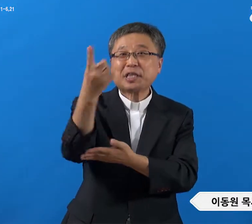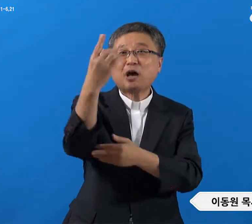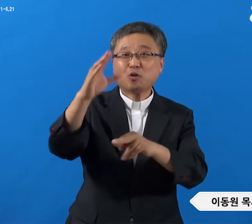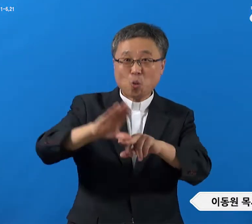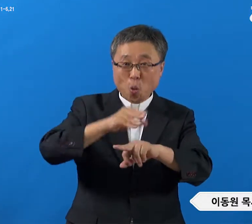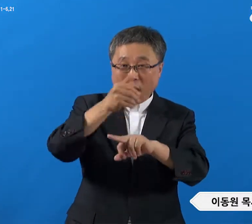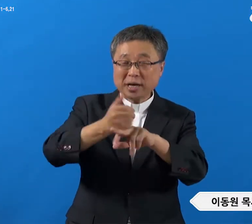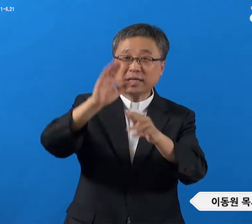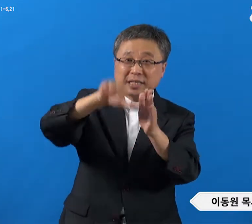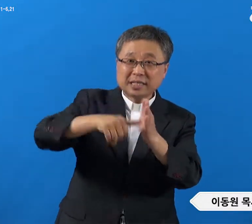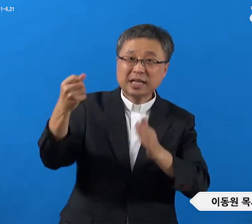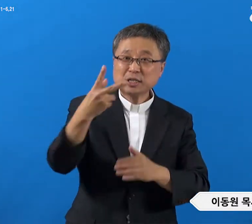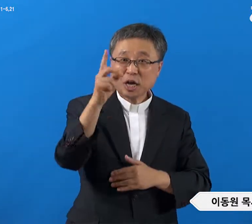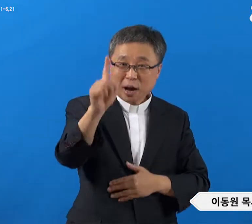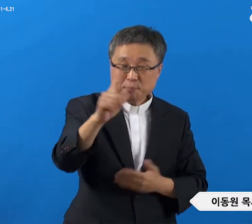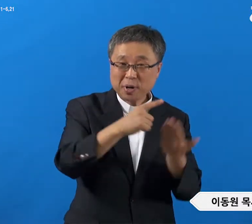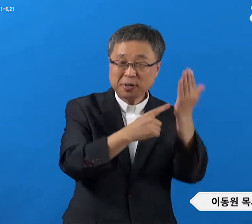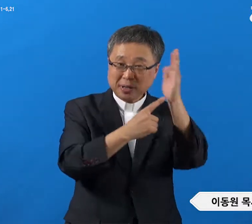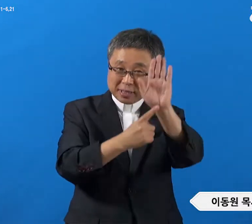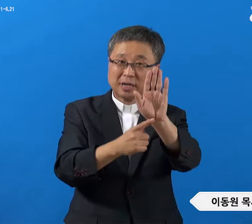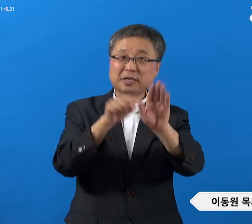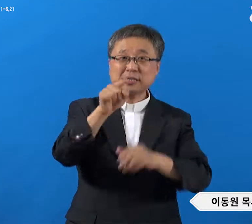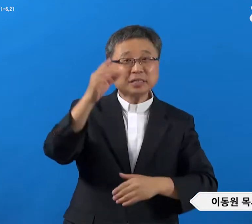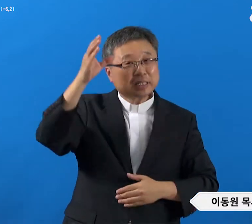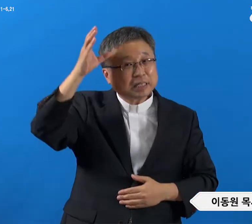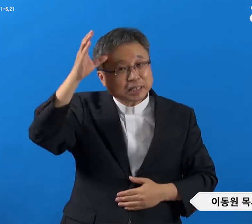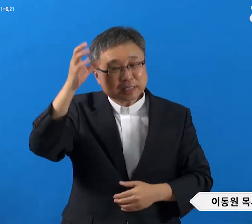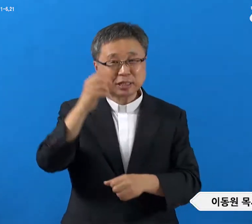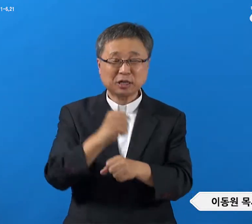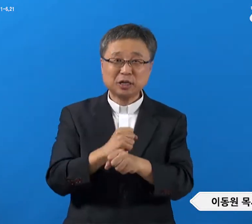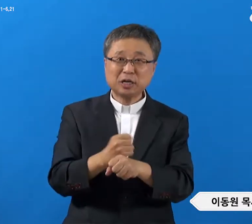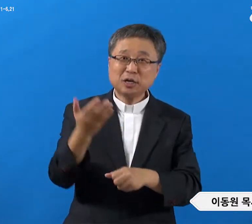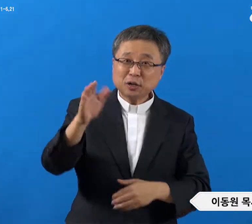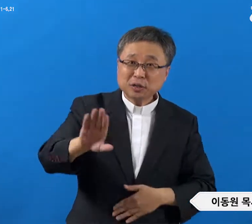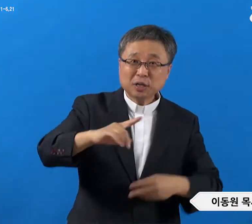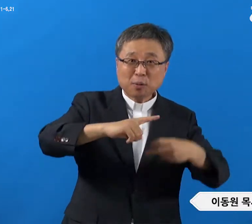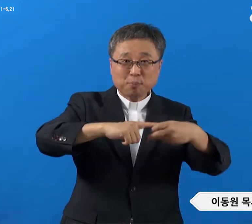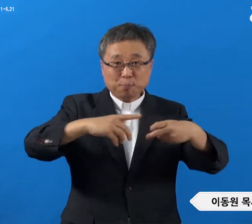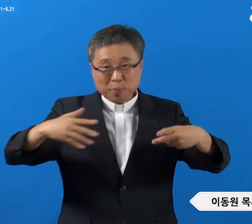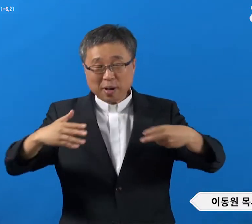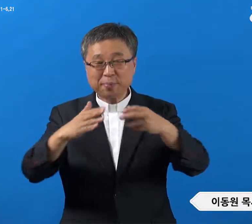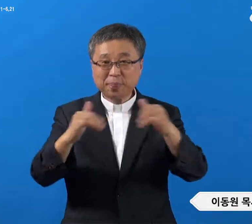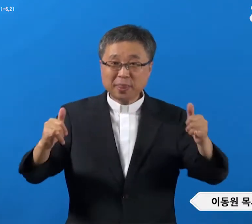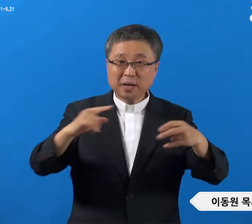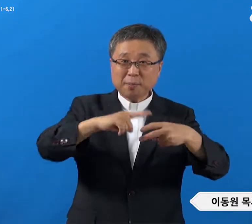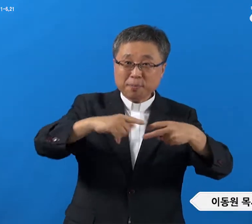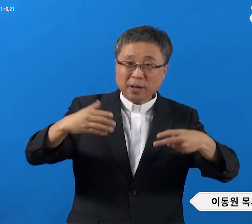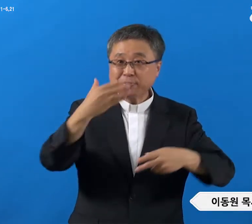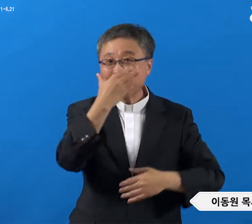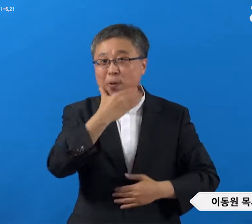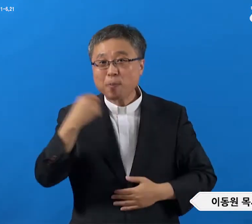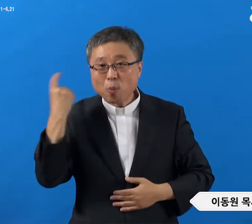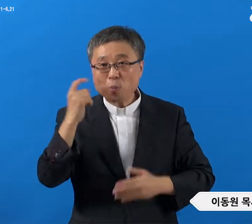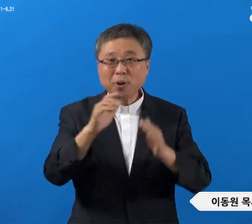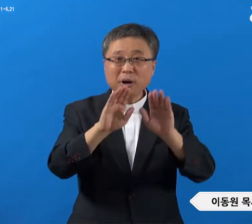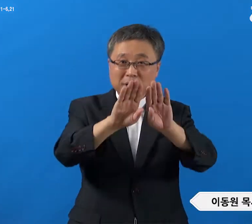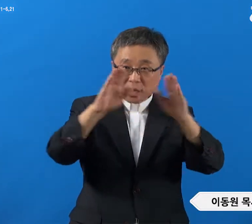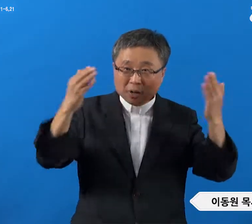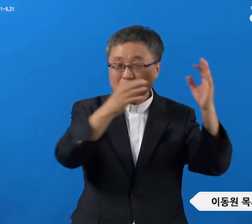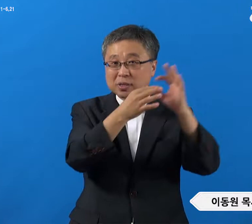시대가 다시 한번 재현될 것을 기대한 것입니다. 그런데 마태복음을 열면서 이렇게